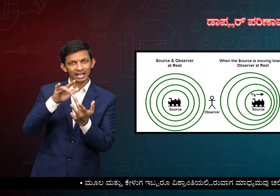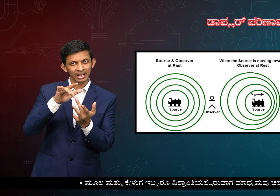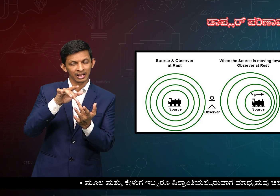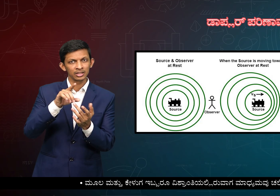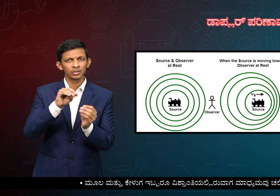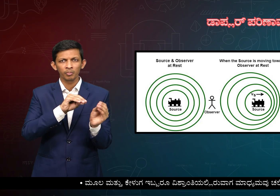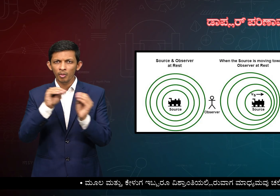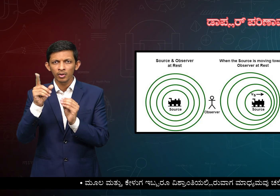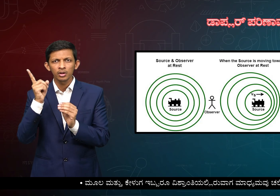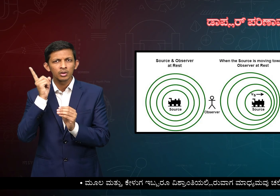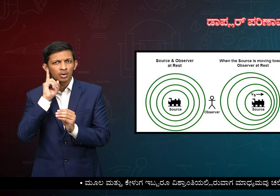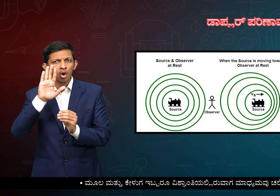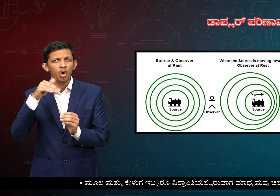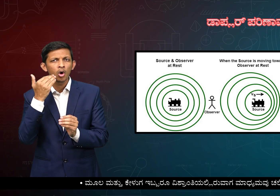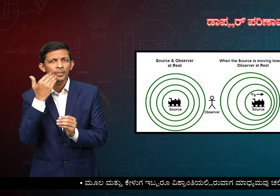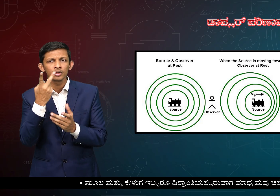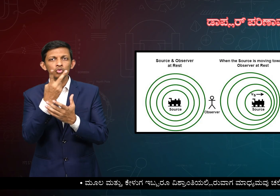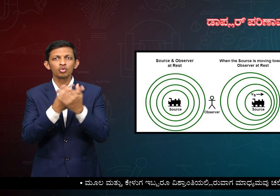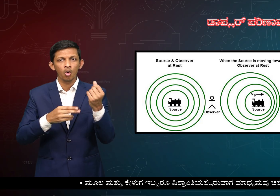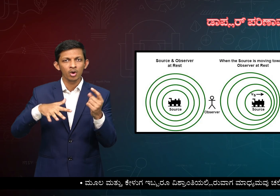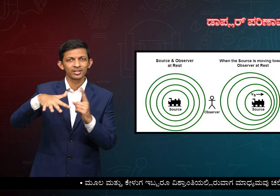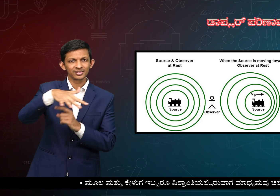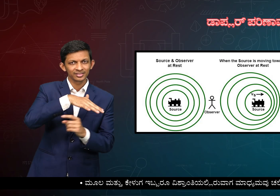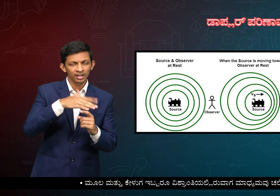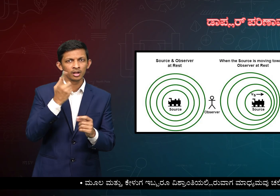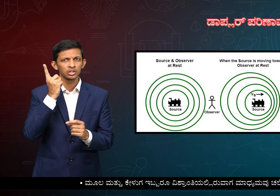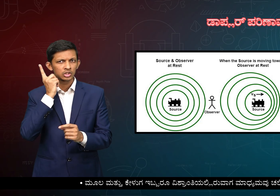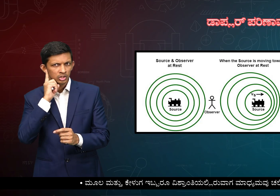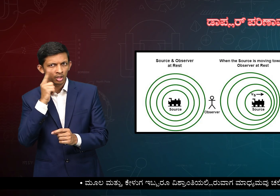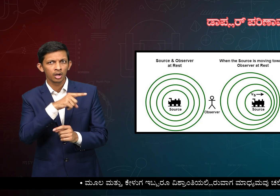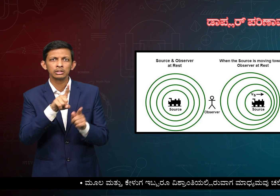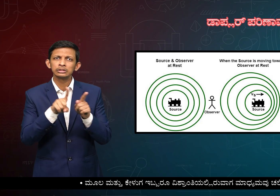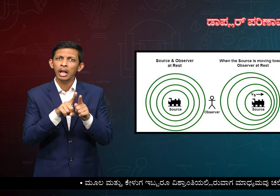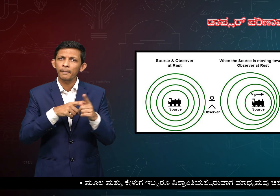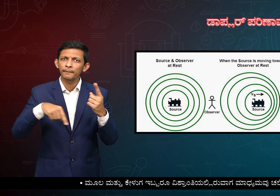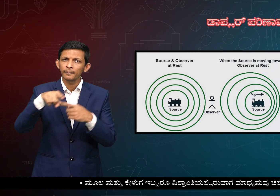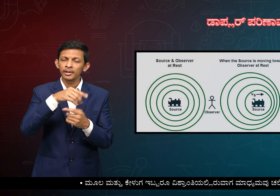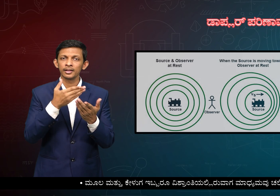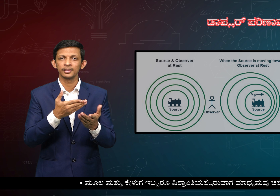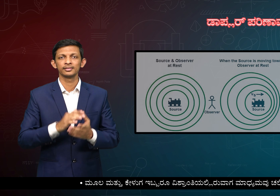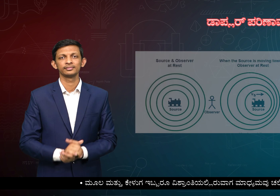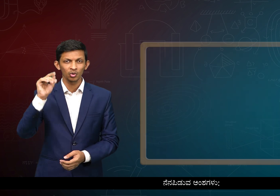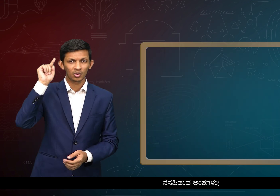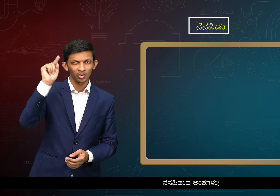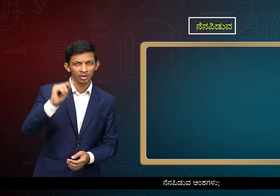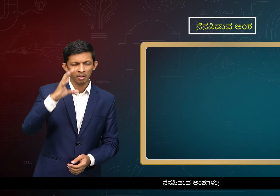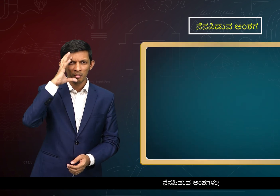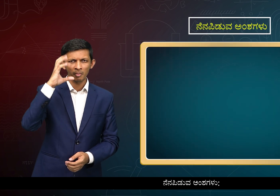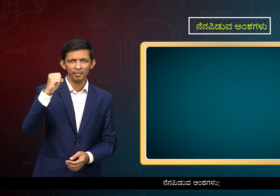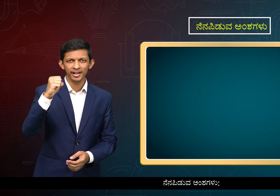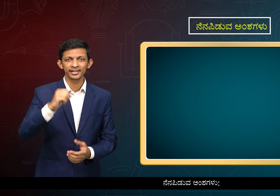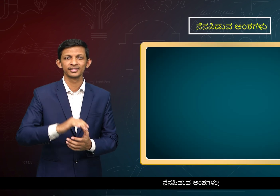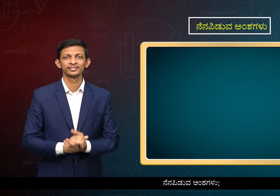ಮೂಲ ಮತ್ತು ಕೇಳುಗ ಇಬ್ಬರು ವಿಶ್ರಾಂತಿಯಲ್ಲಿರುವಾಗ ಮಾಧ್ಯಮವು ಚಲಿಸುತ್ತದೆ.